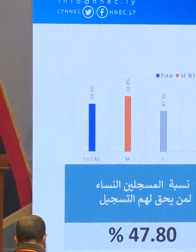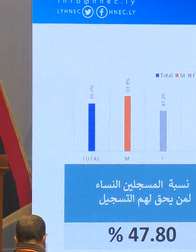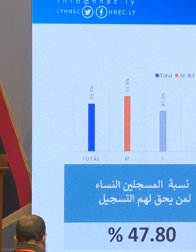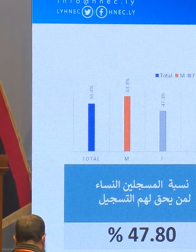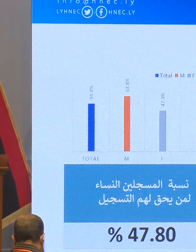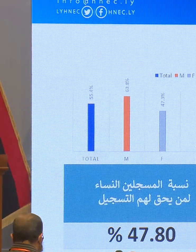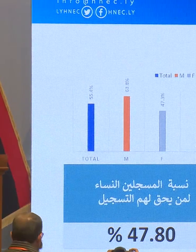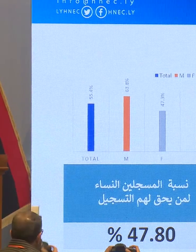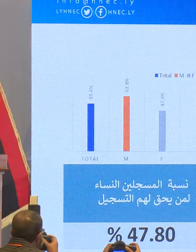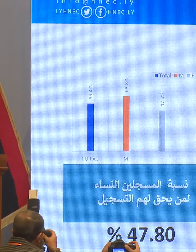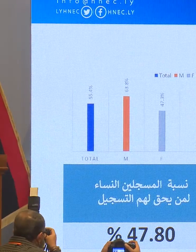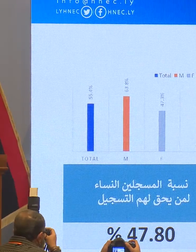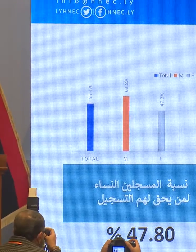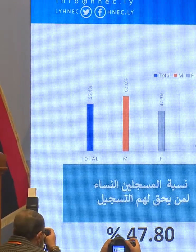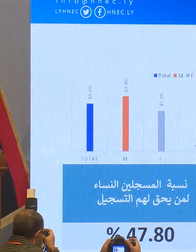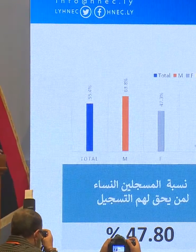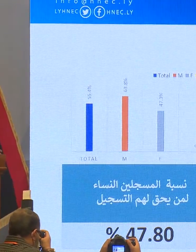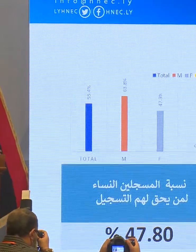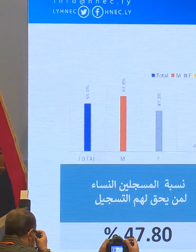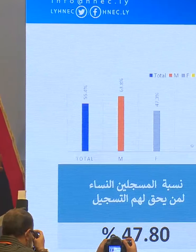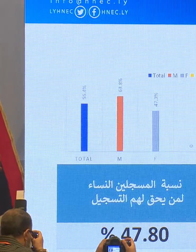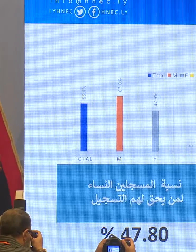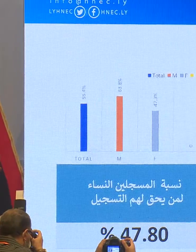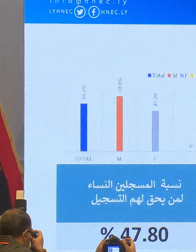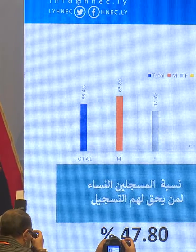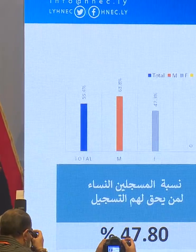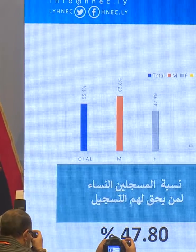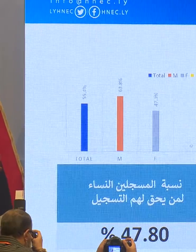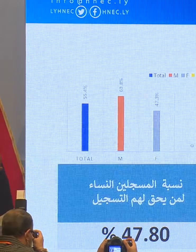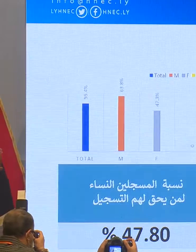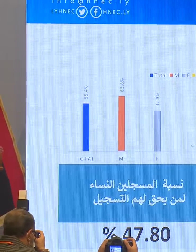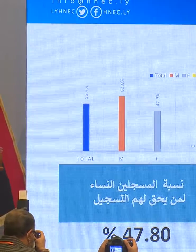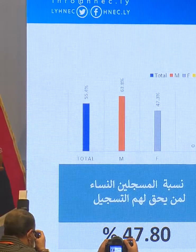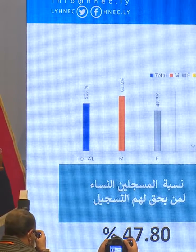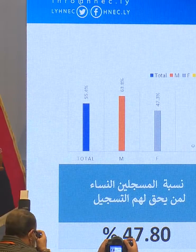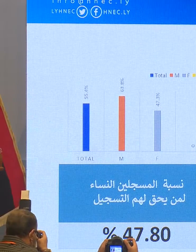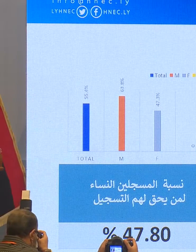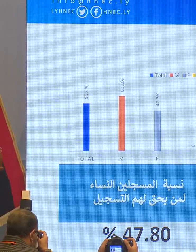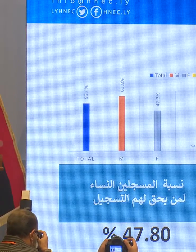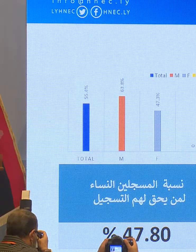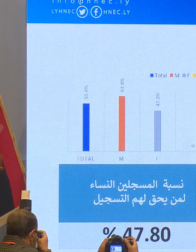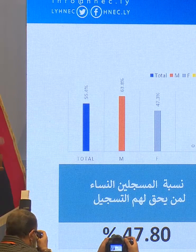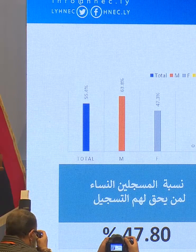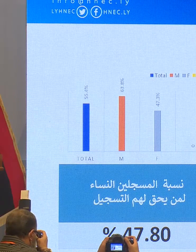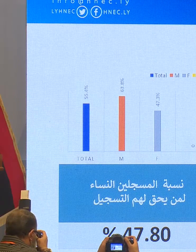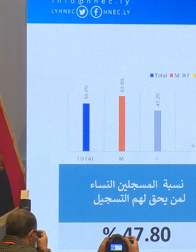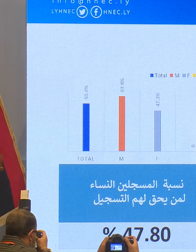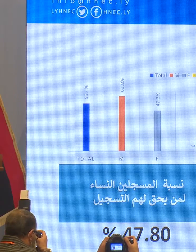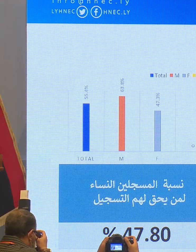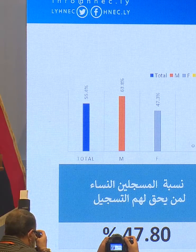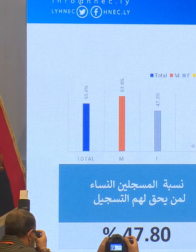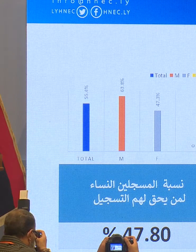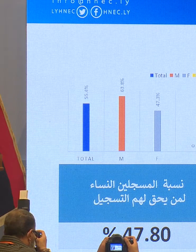1,163,090 ناخبة سجلوا في سجل الناخبين، أي ما يعادل بنسبة 47% أو قرابة 48% من